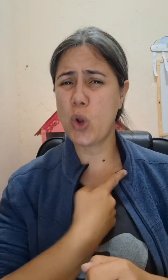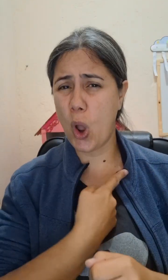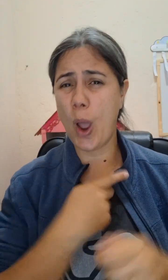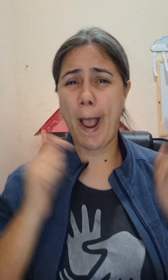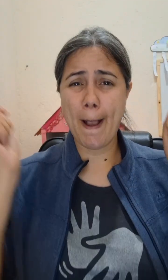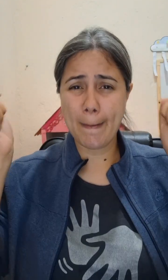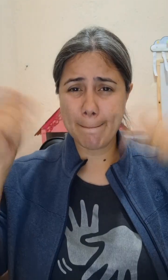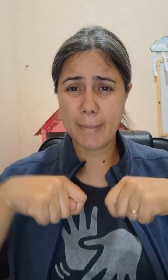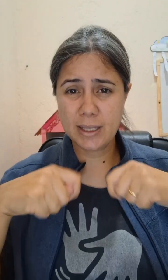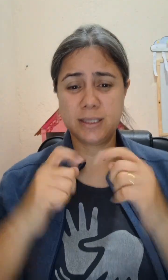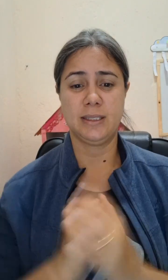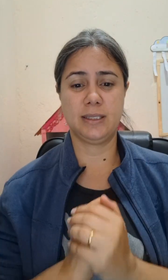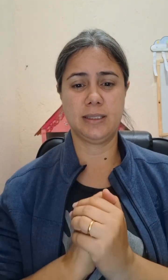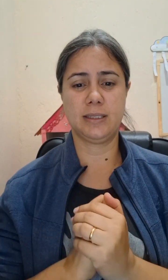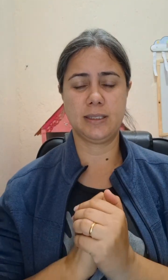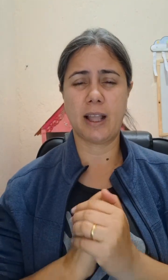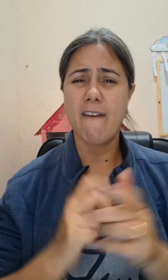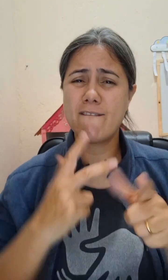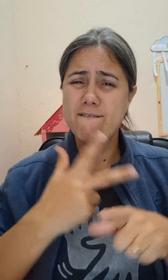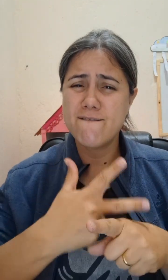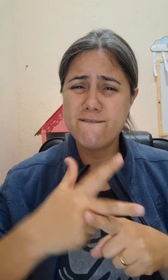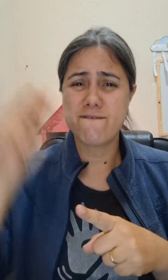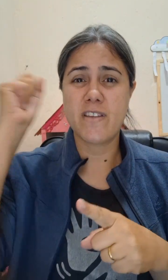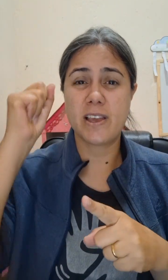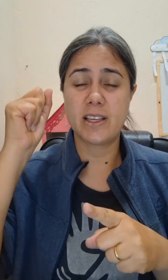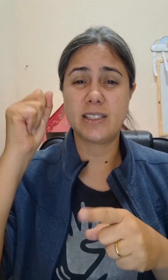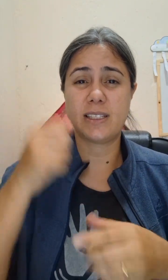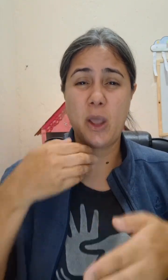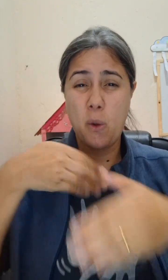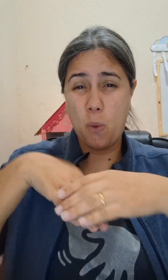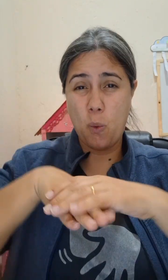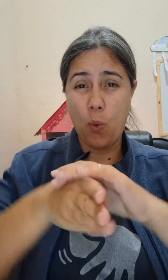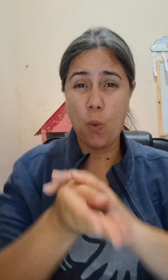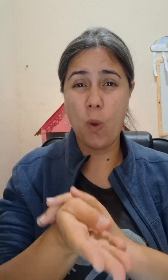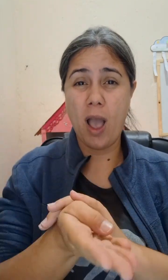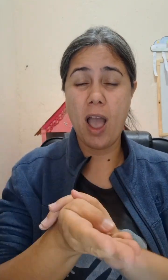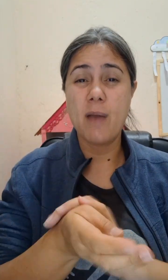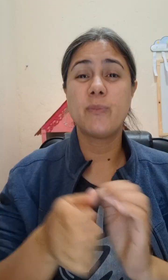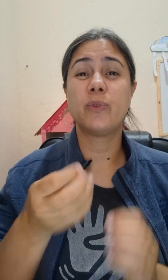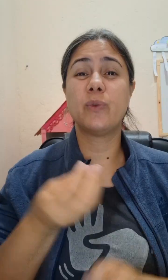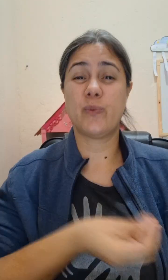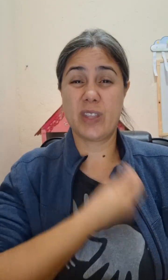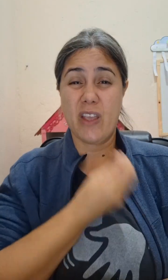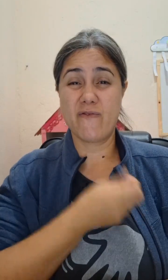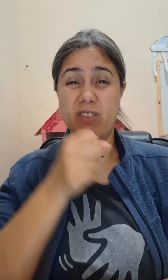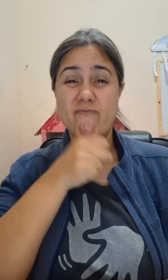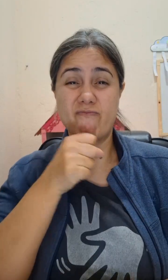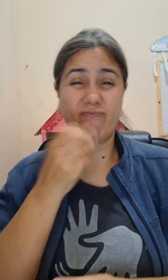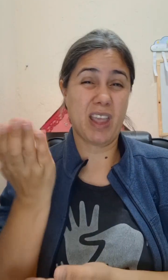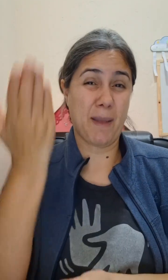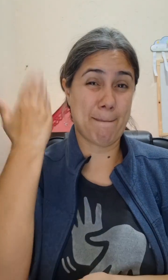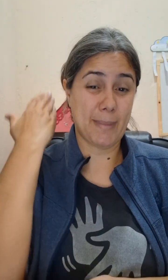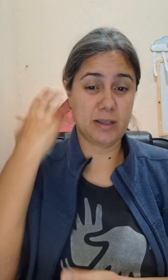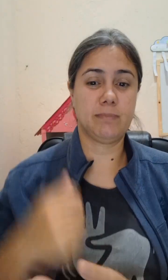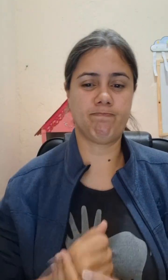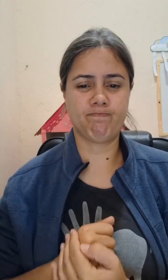Segundo, nós somos capacitados para vencer os hábitos da velha vida.